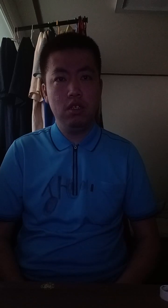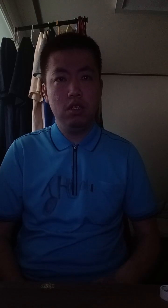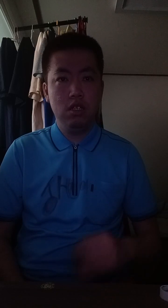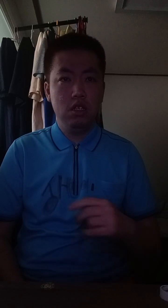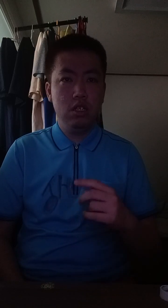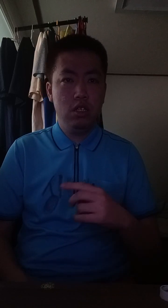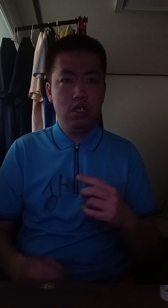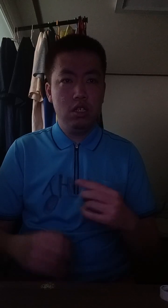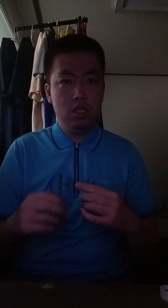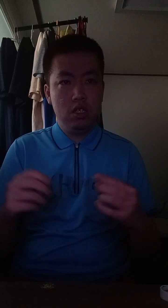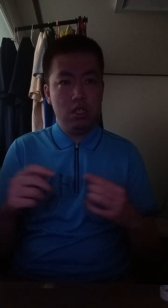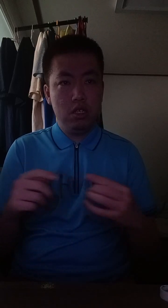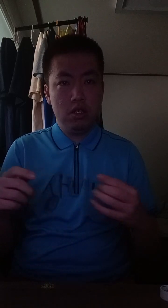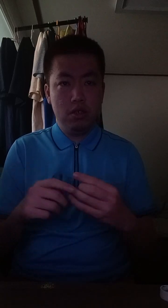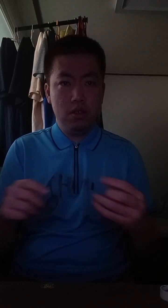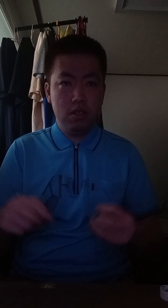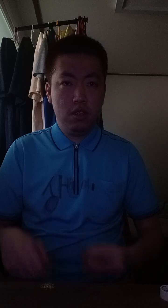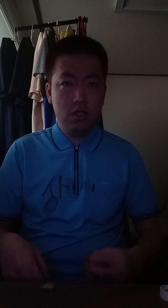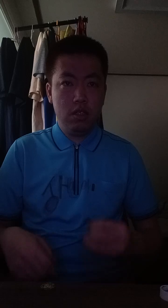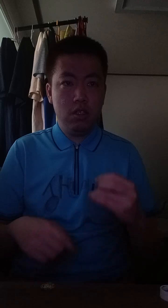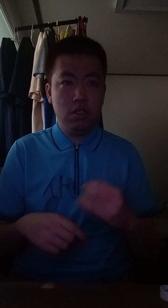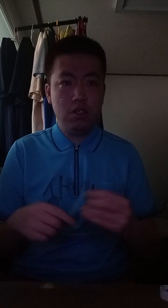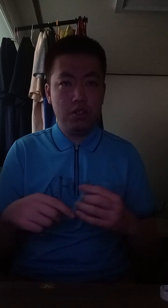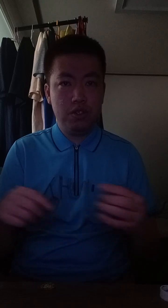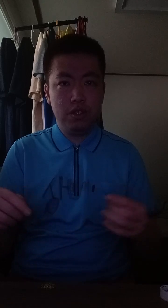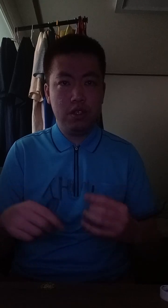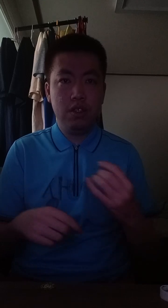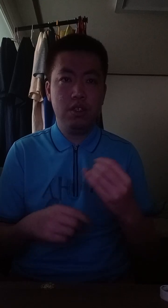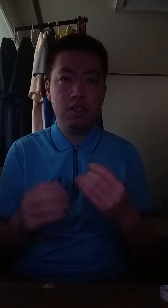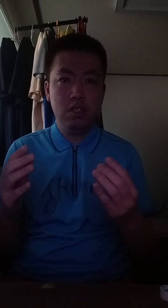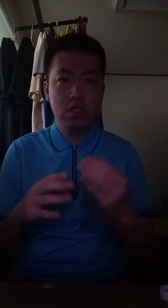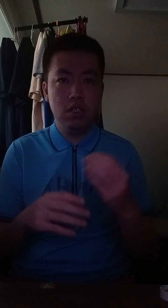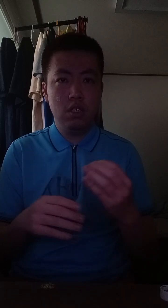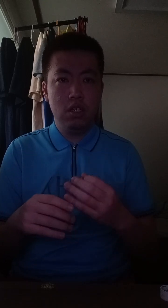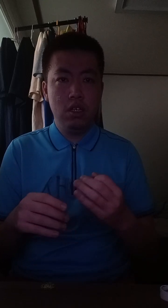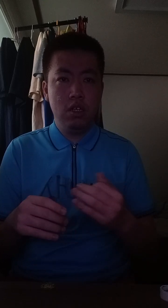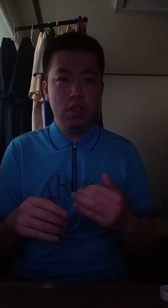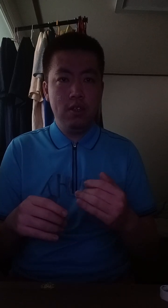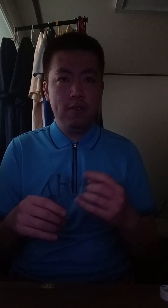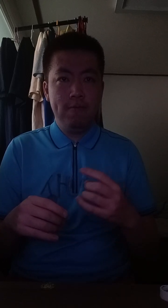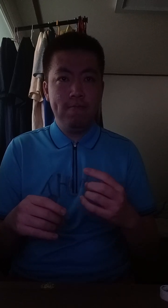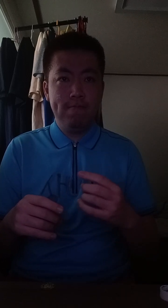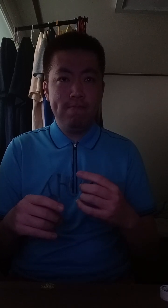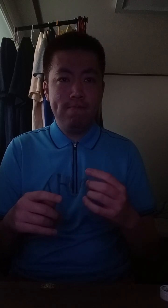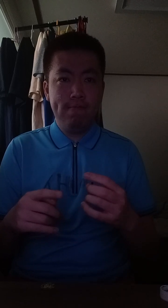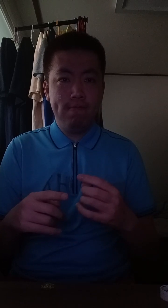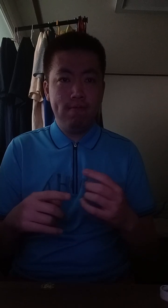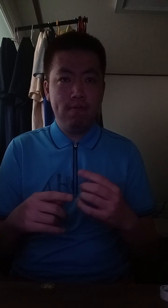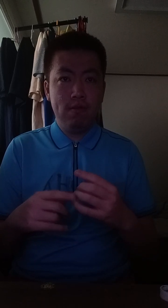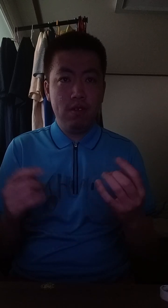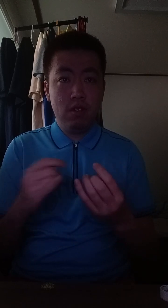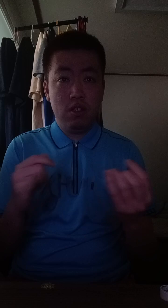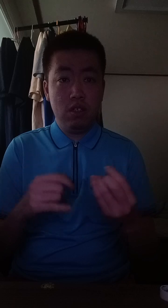있는 운동화에 폭을 재봤더니 채 10cm가 되지 않는데요. 문제는 출퇴근 시간처럼 사람들이 붐빌 때